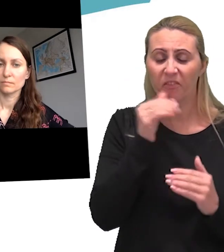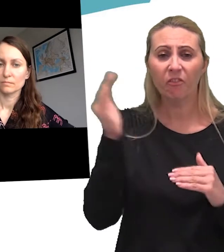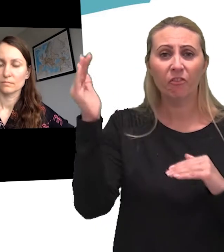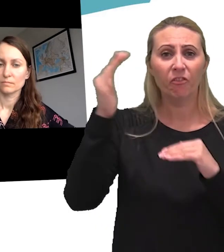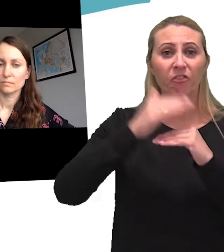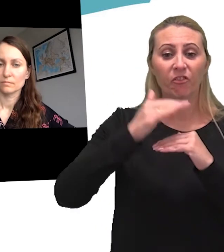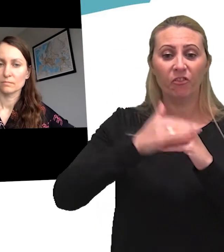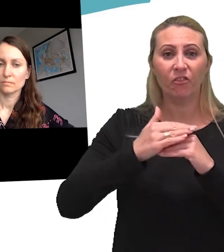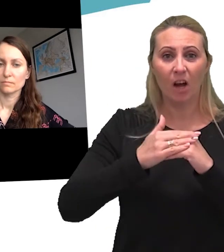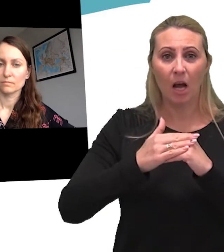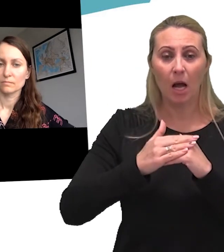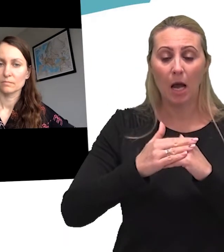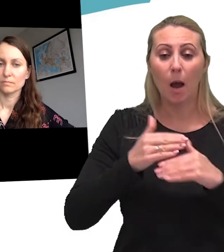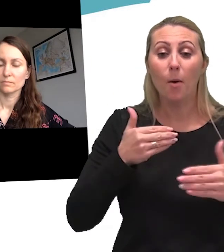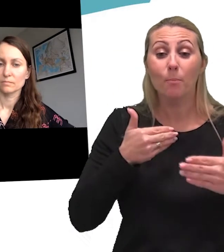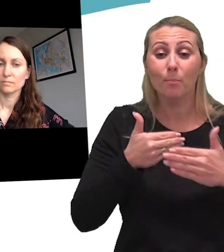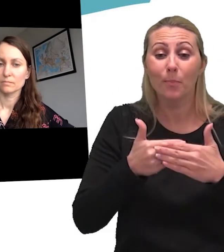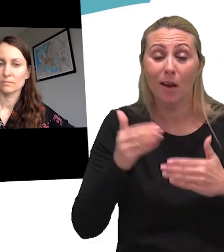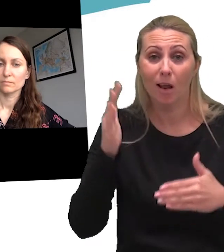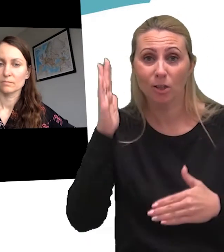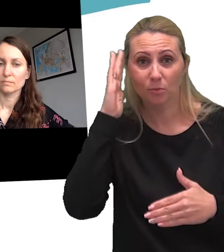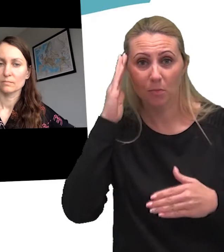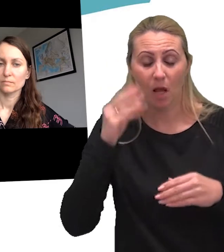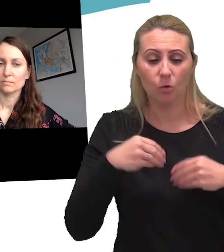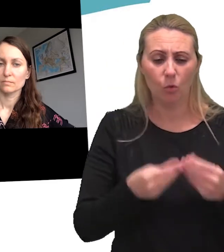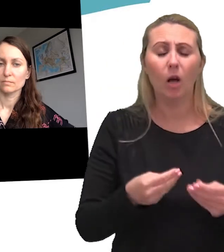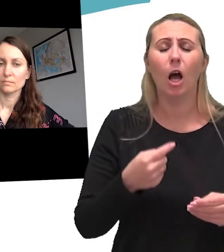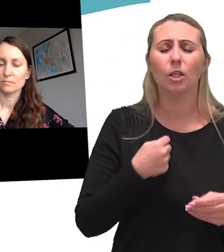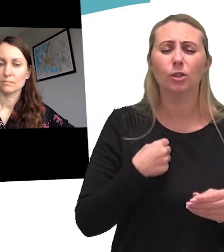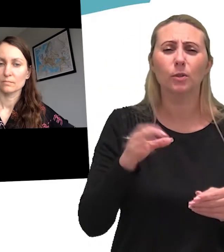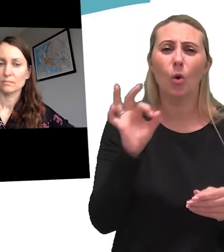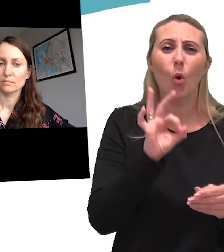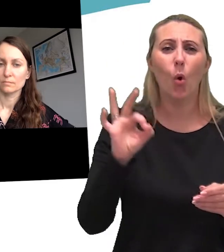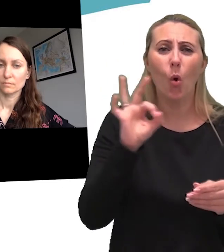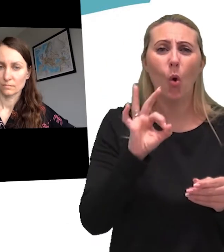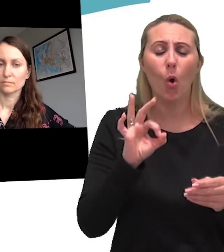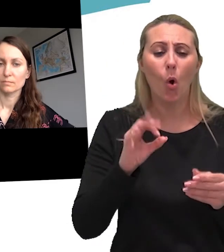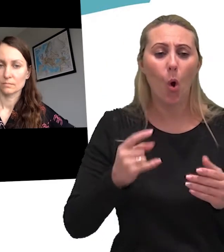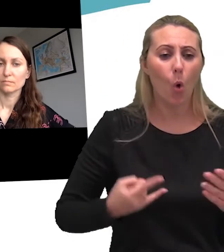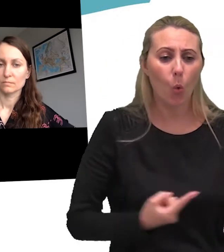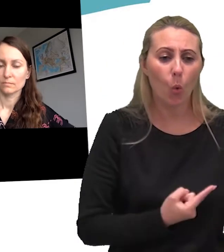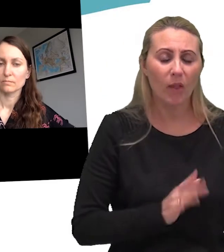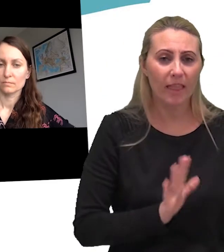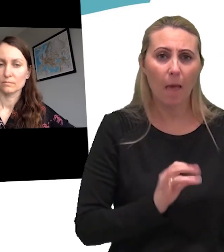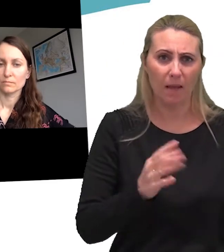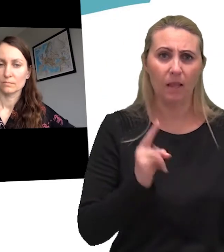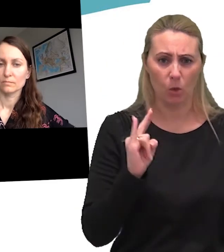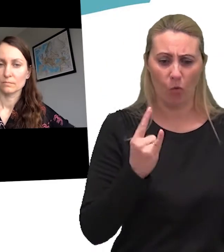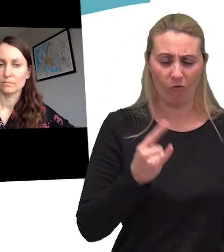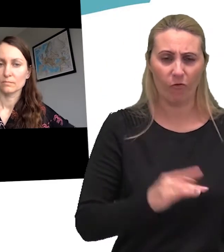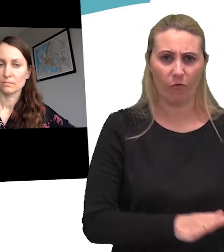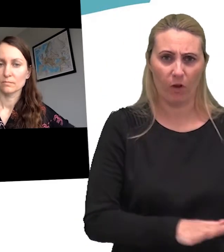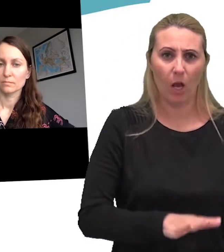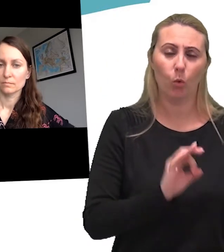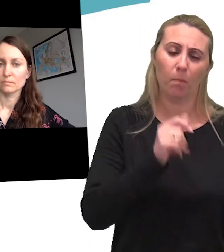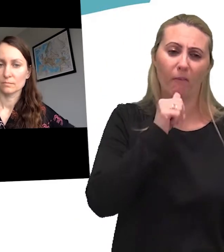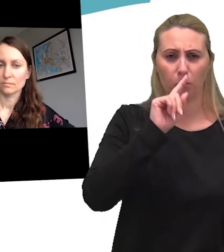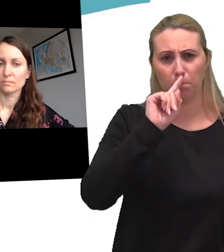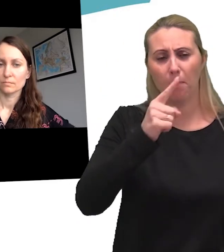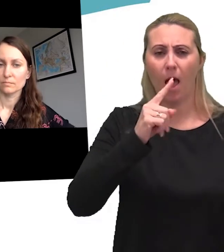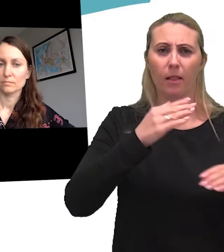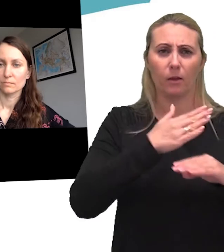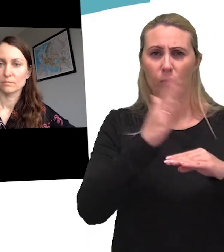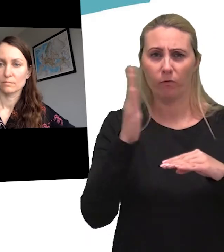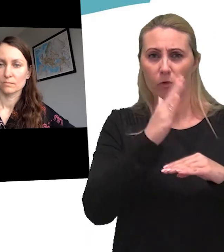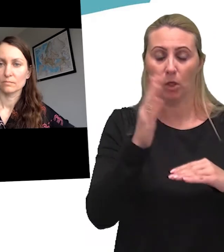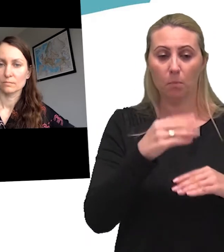vakare duoti prieš pat miegą, čia jau kalbu ne apie kūdikius, bet jau apie vaikus, kuriam virš metų,